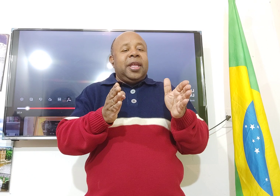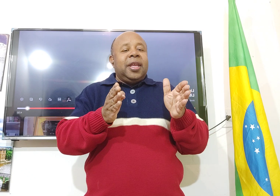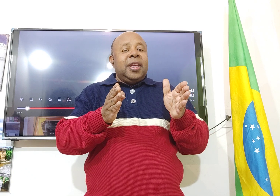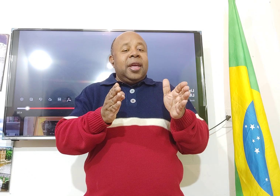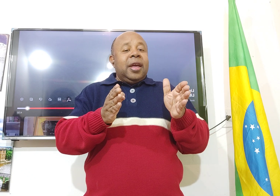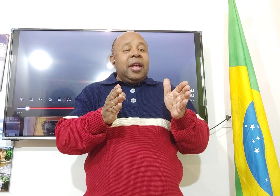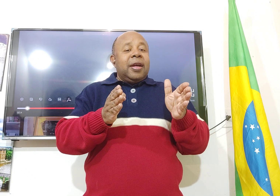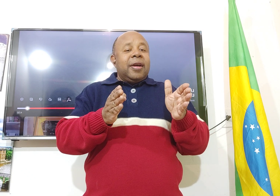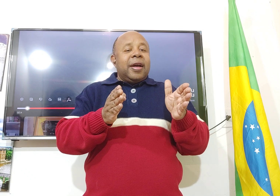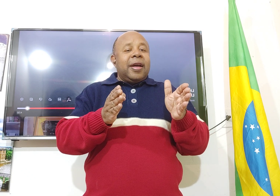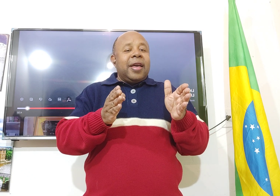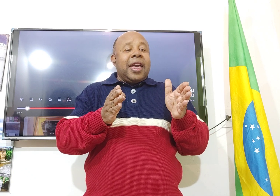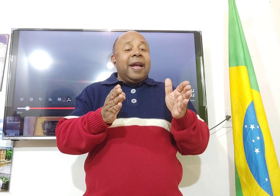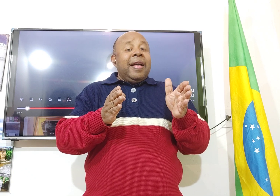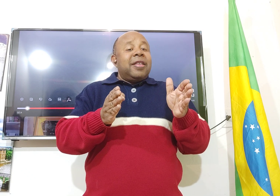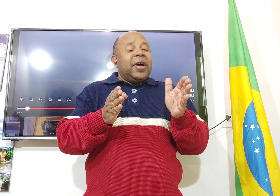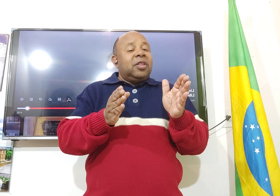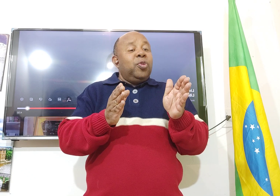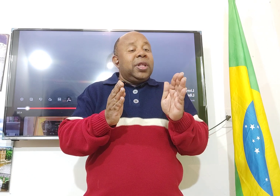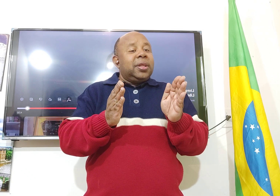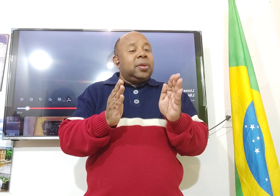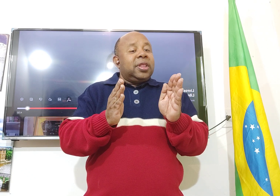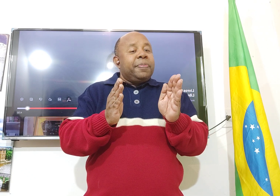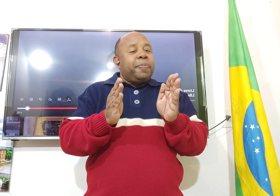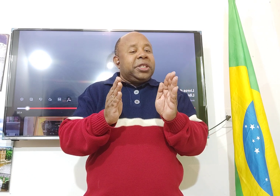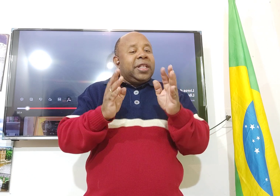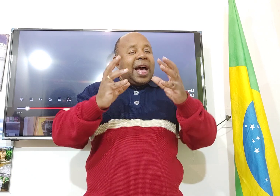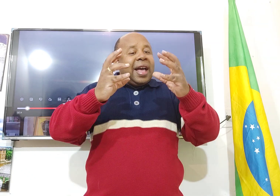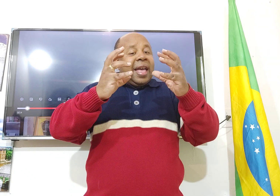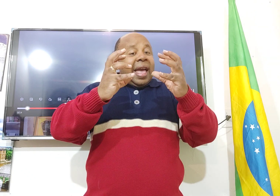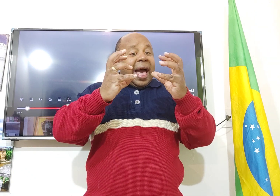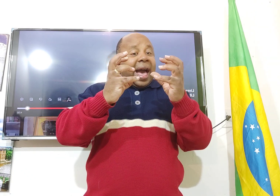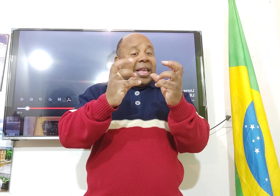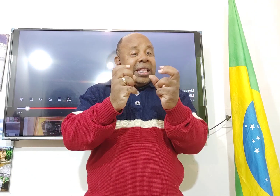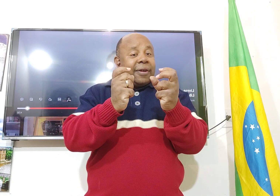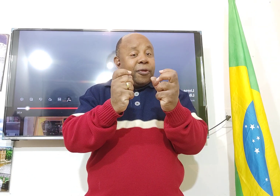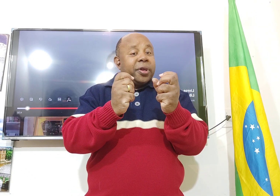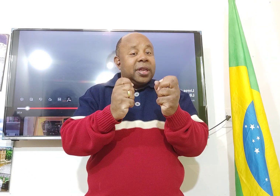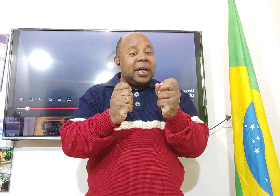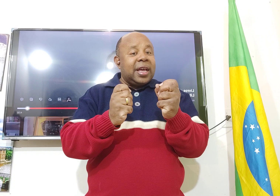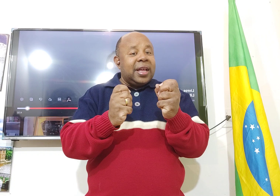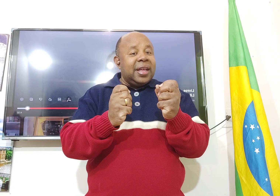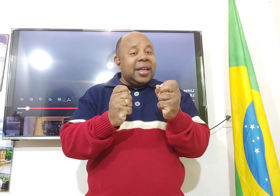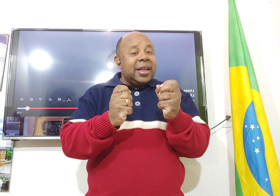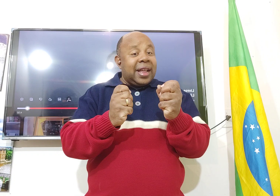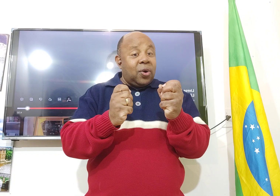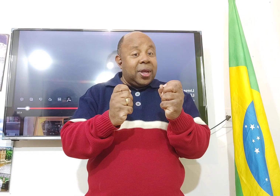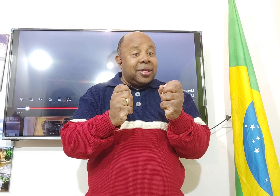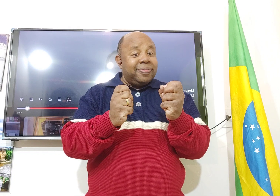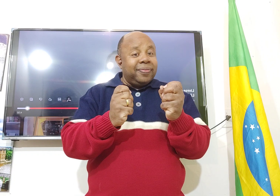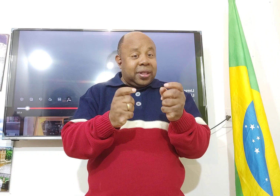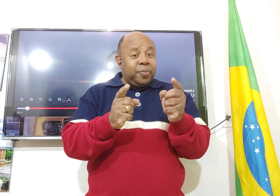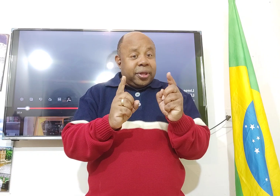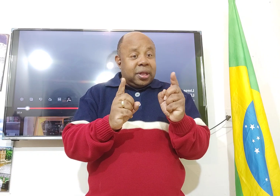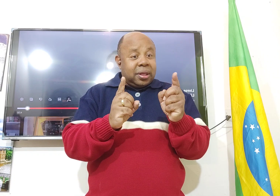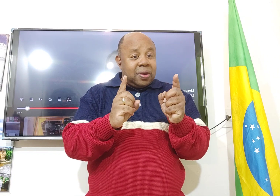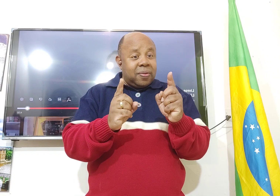sempre... você vê que as mudanças são sempre para tirar a raiz, a força da coisa? Vocês estão prestando atenção?